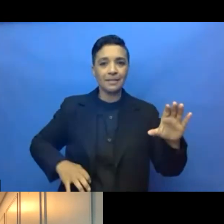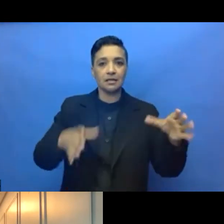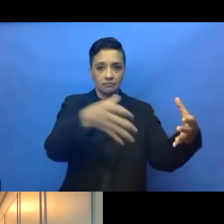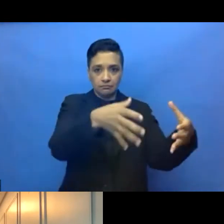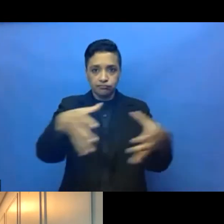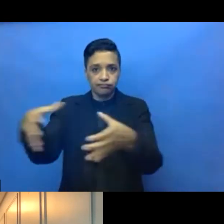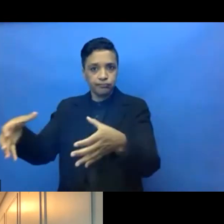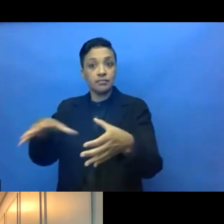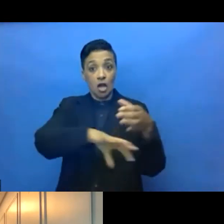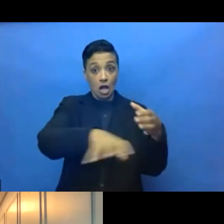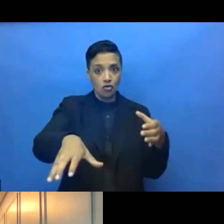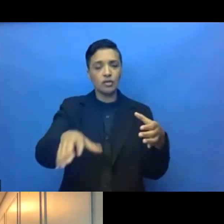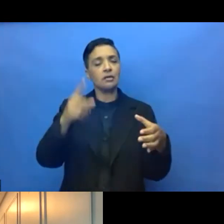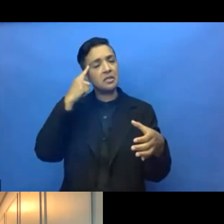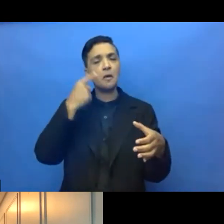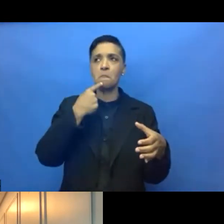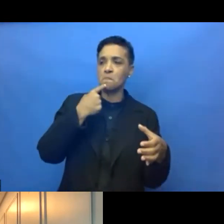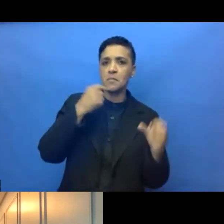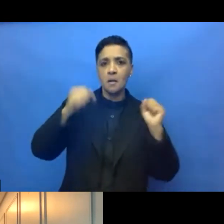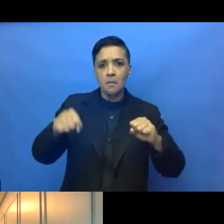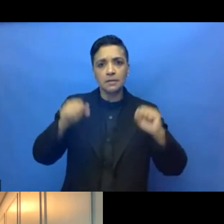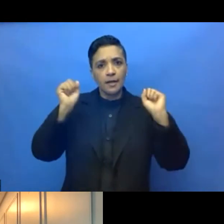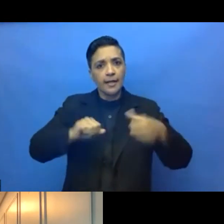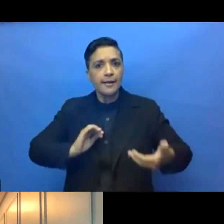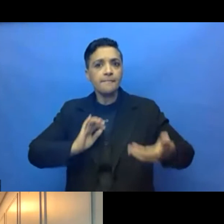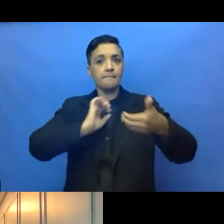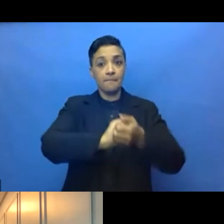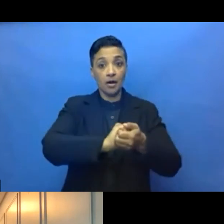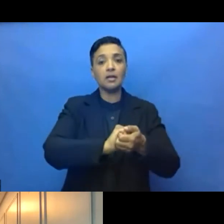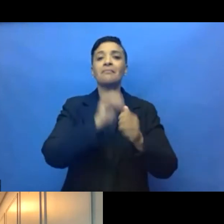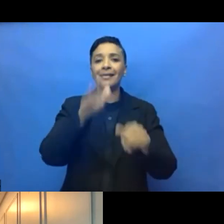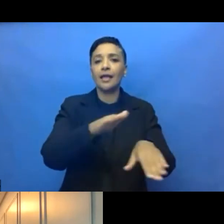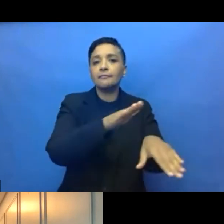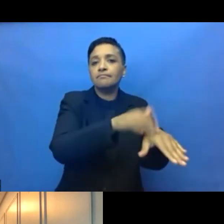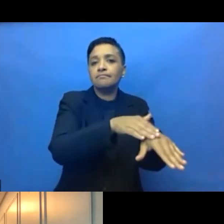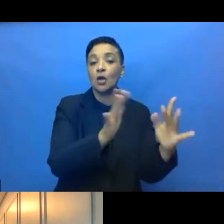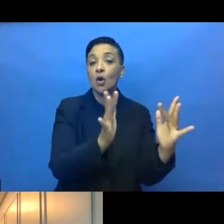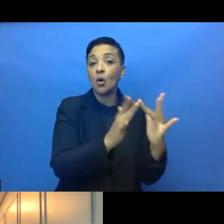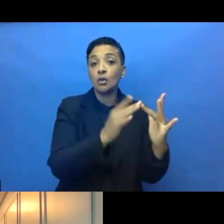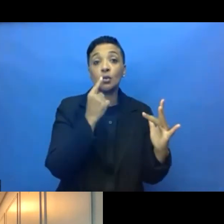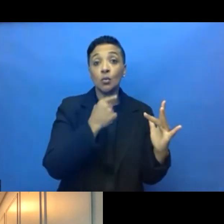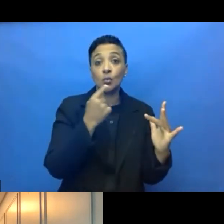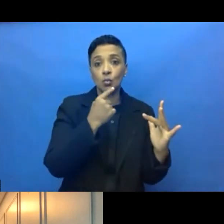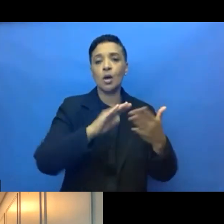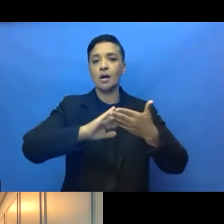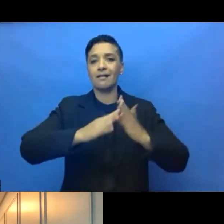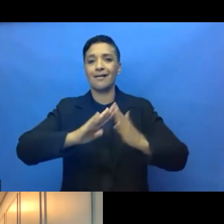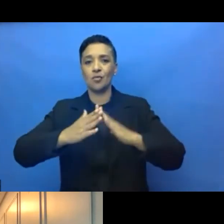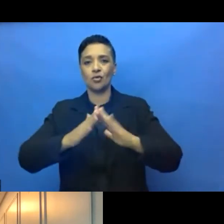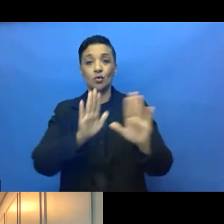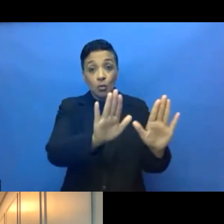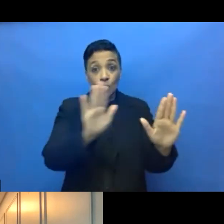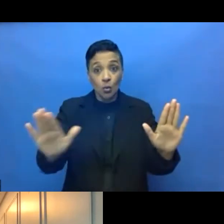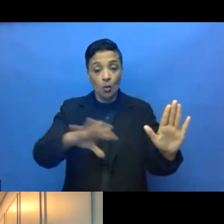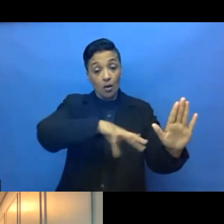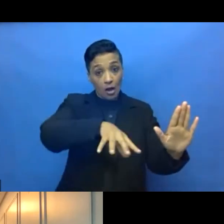nos ambassades à l'étranger gèrent ce fonds. Donc, vous pouvez contacter